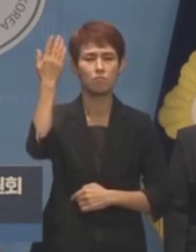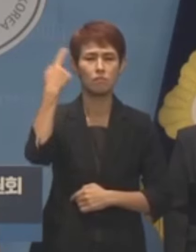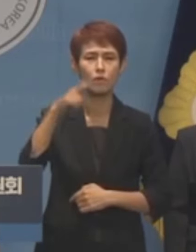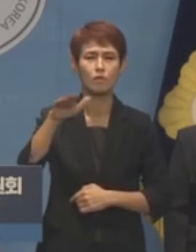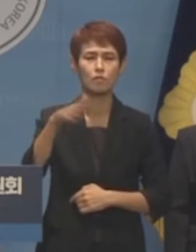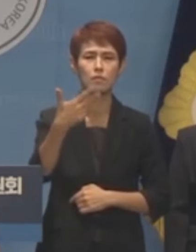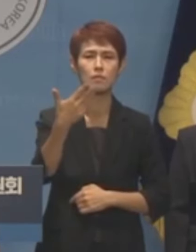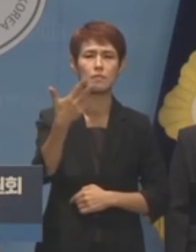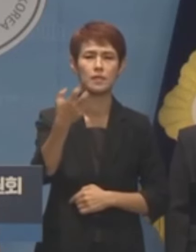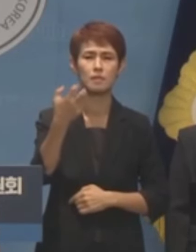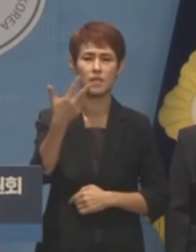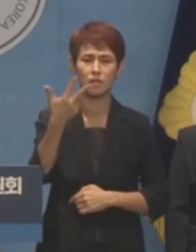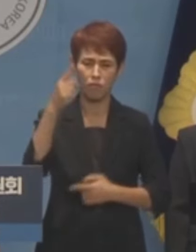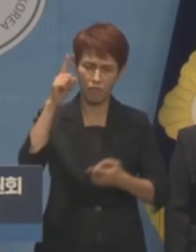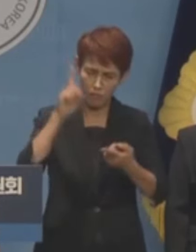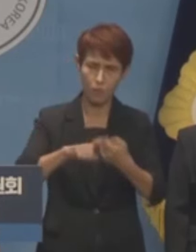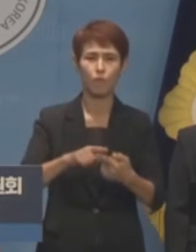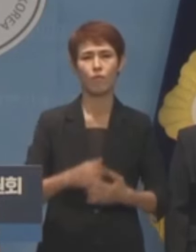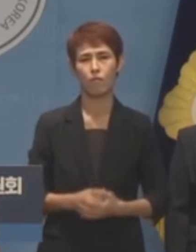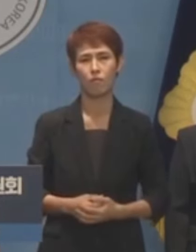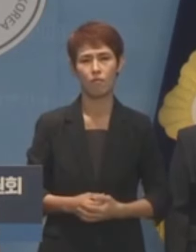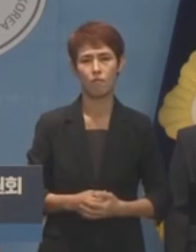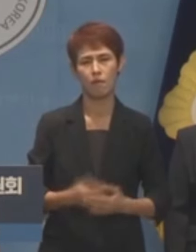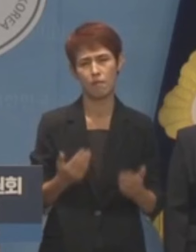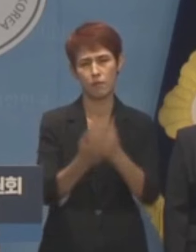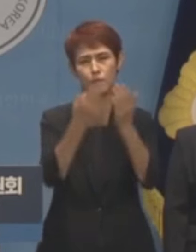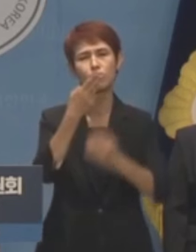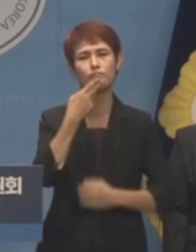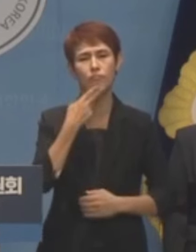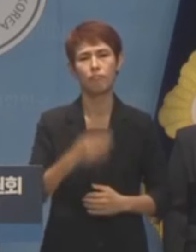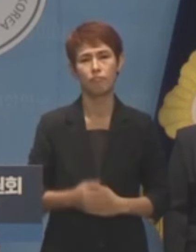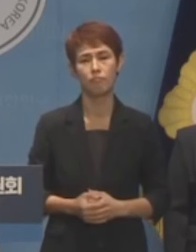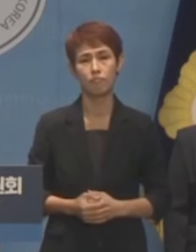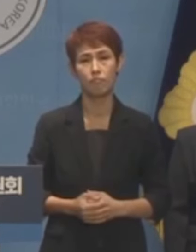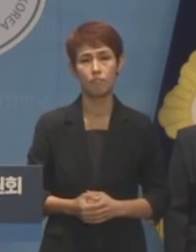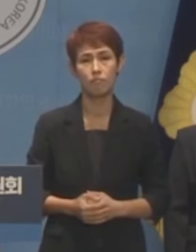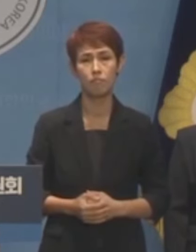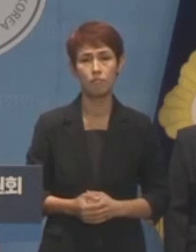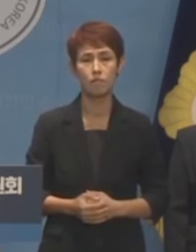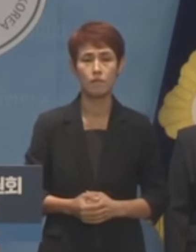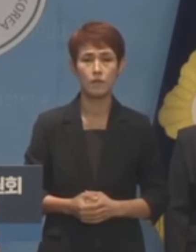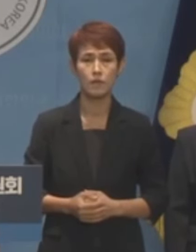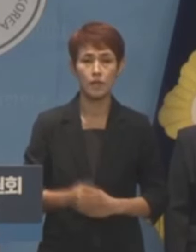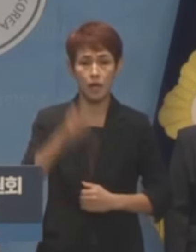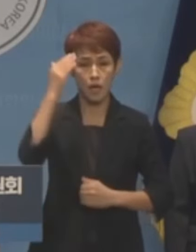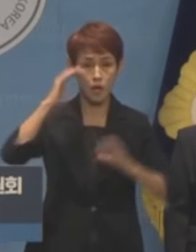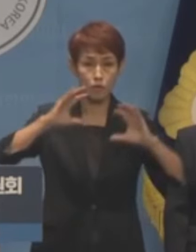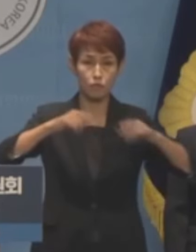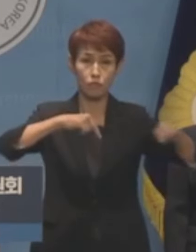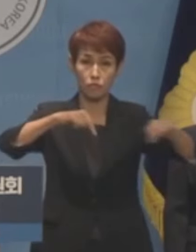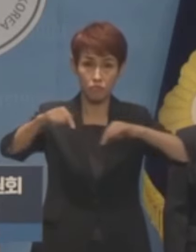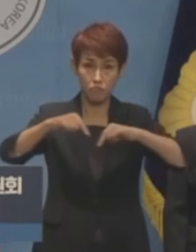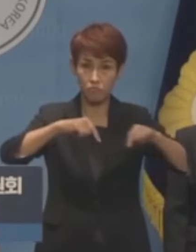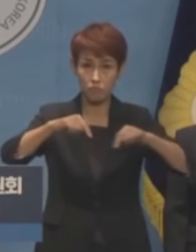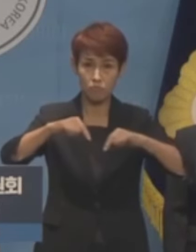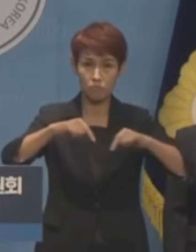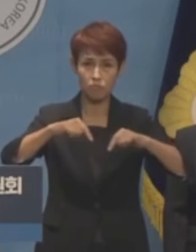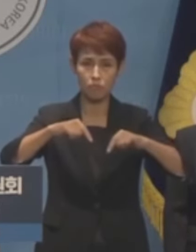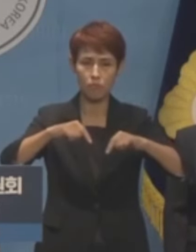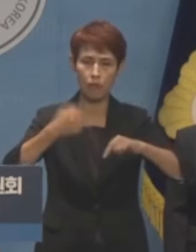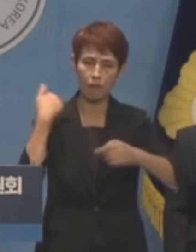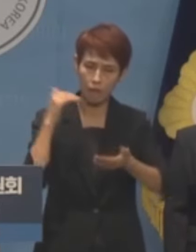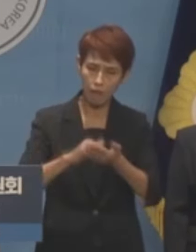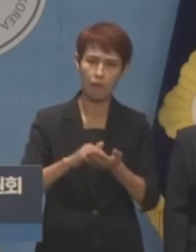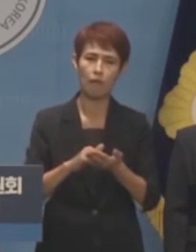머물러 있습니다 지난 40여년간 대한민국 정치제도는 시대적 변화를 따라잡지 못한 채 정되어